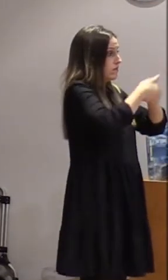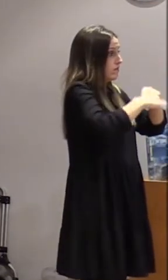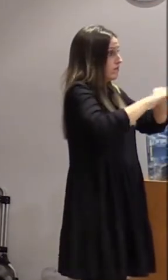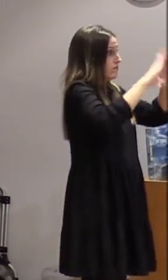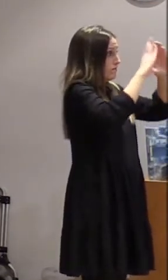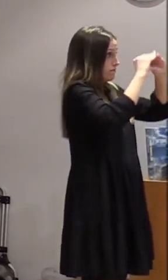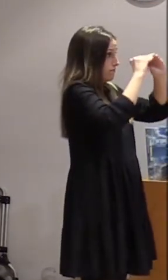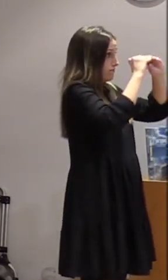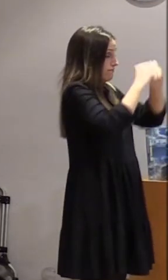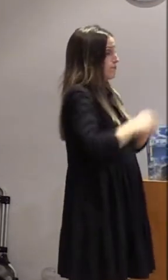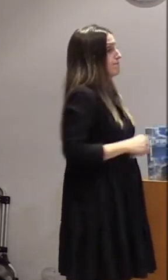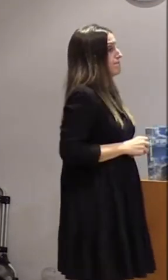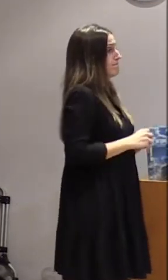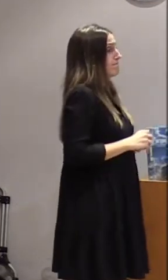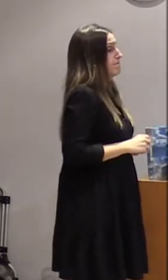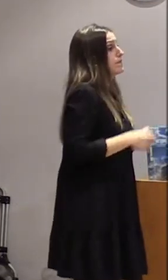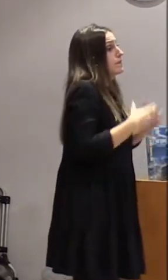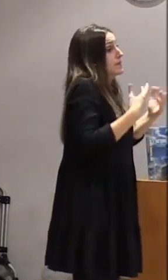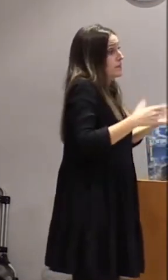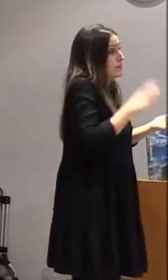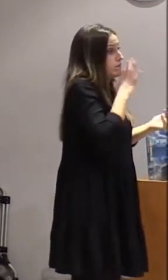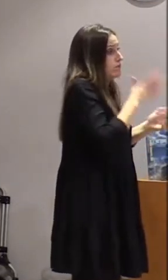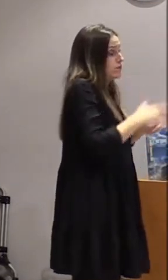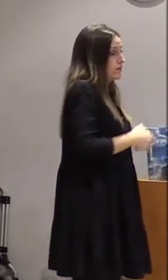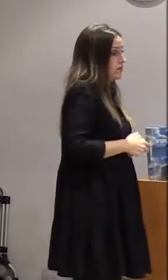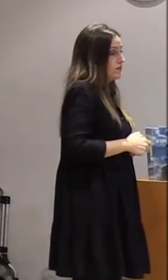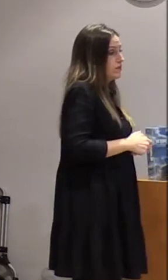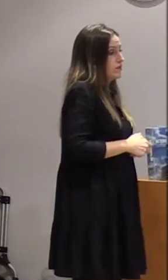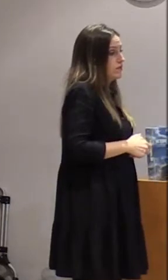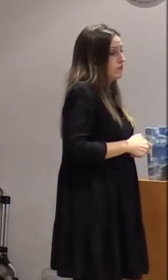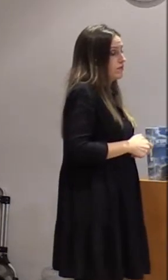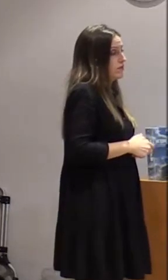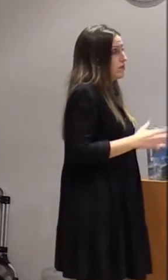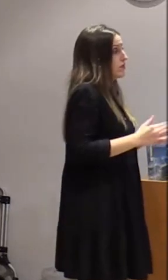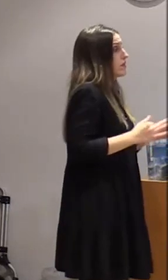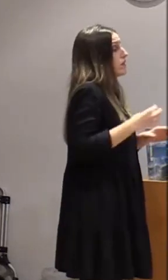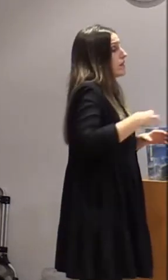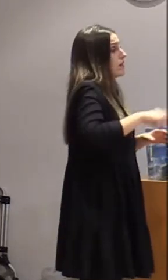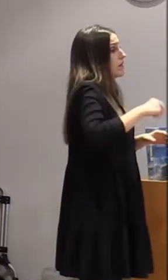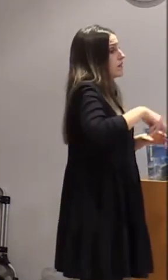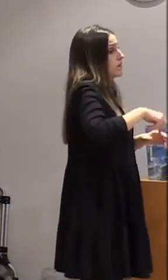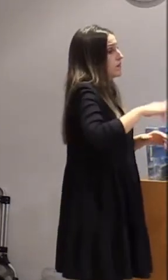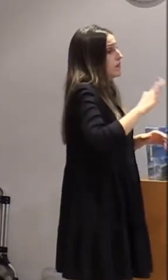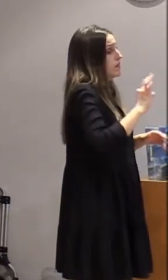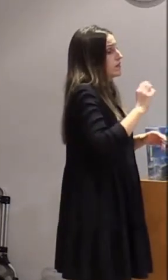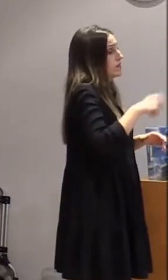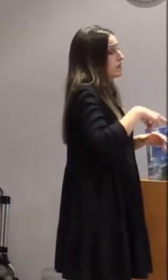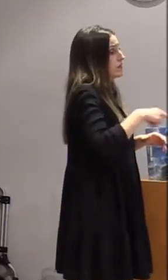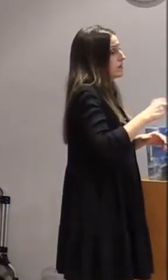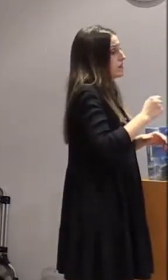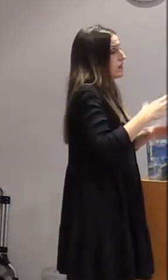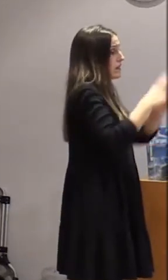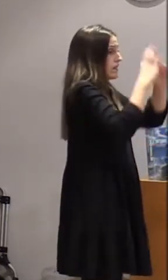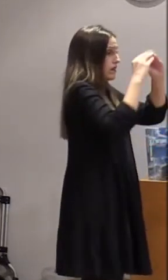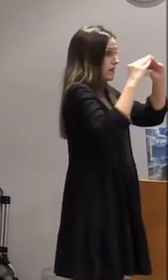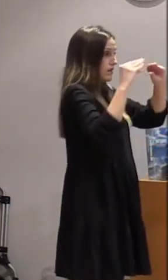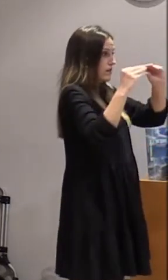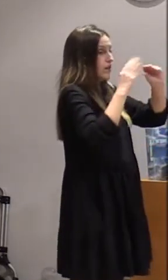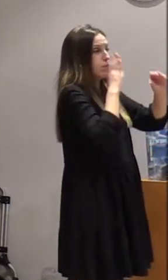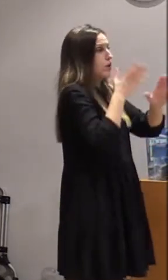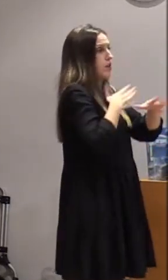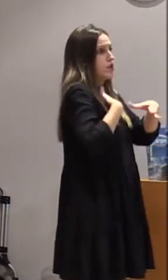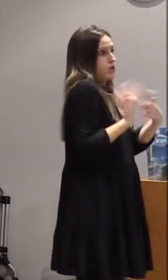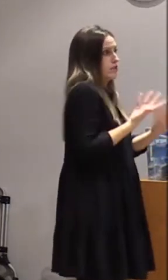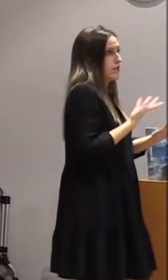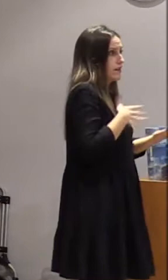Nubes lenticulares. Y por lo tanto, ¿le dio a Mantegna y a Piero de la Francesca por pintar nubes aplastadas porque les apetecía?